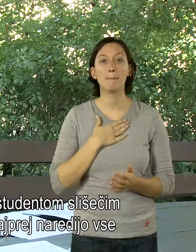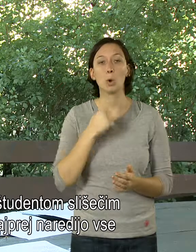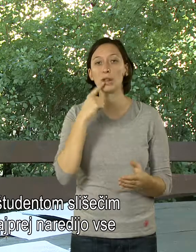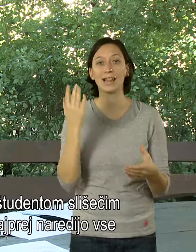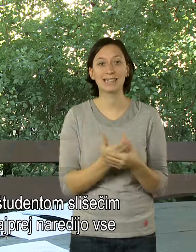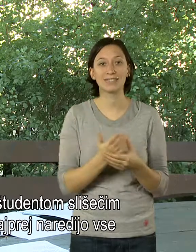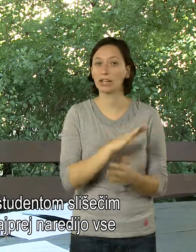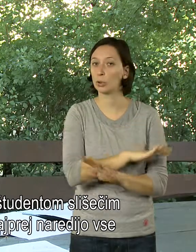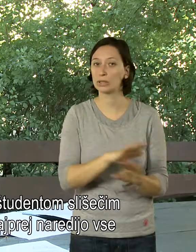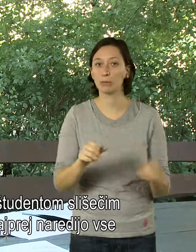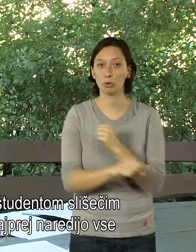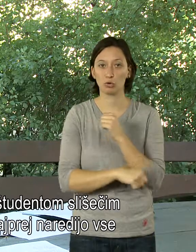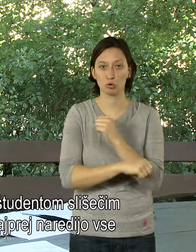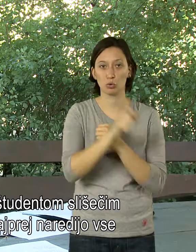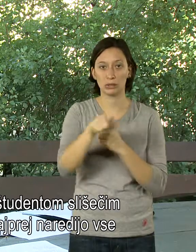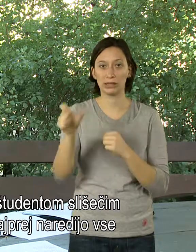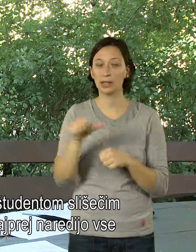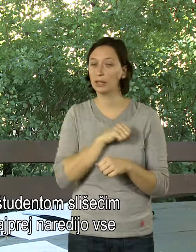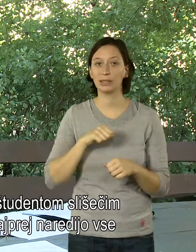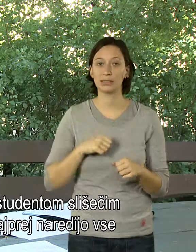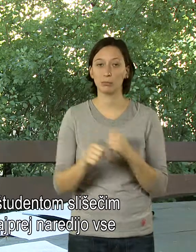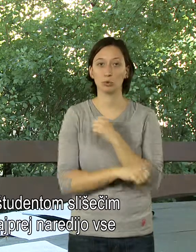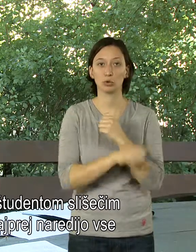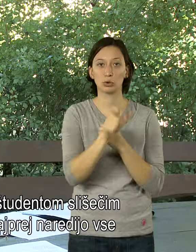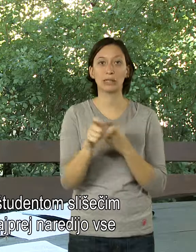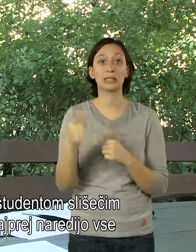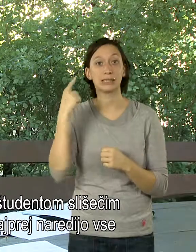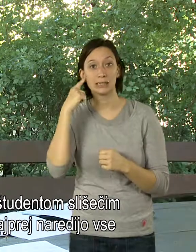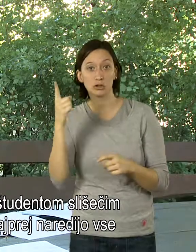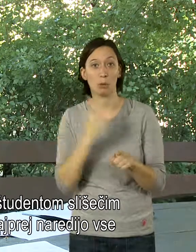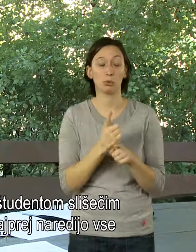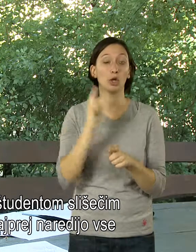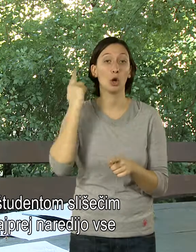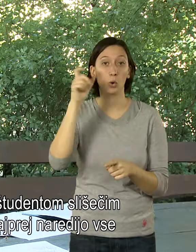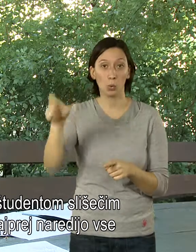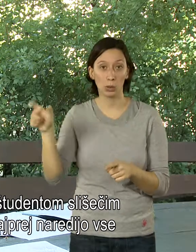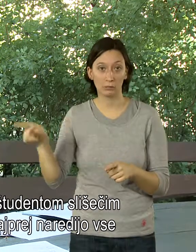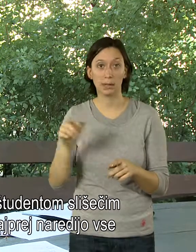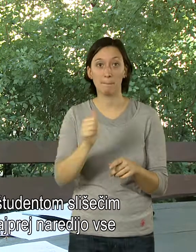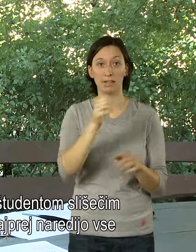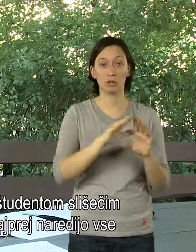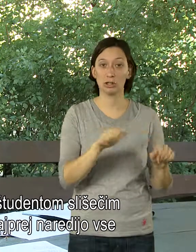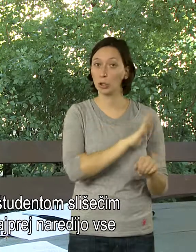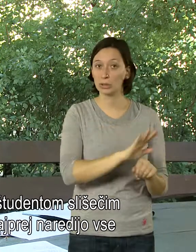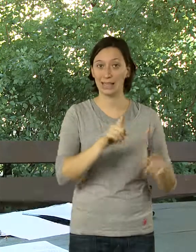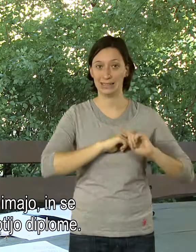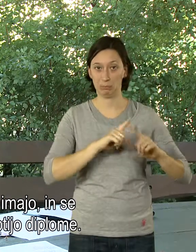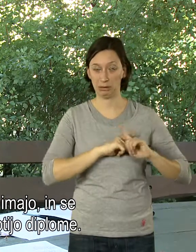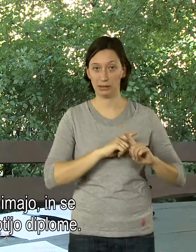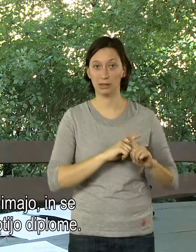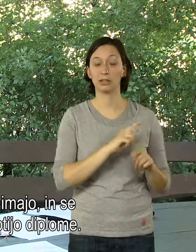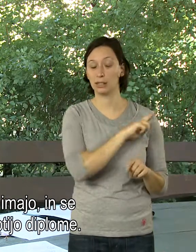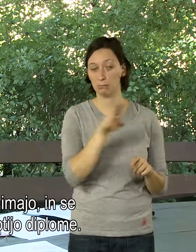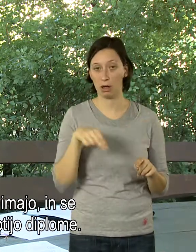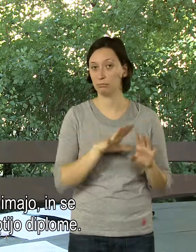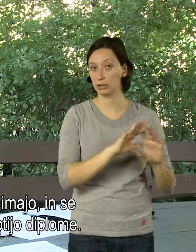Moj nasvet vsem študentom, ne samo študentom, ki slišijo, ampak tudi gluhim, da najprej naredijo čisto vse izpite,